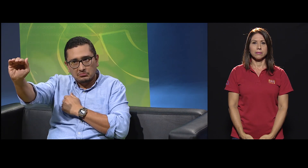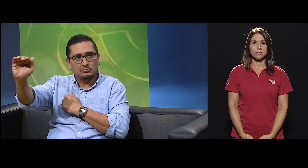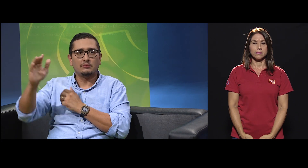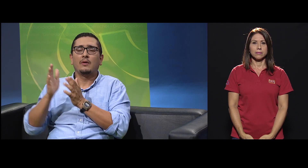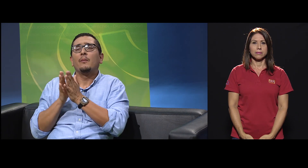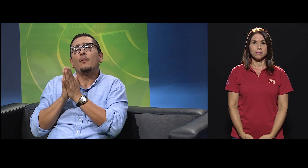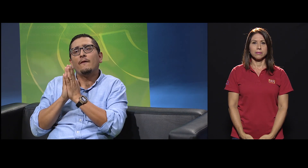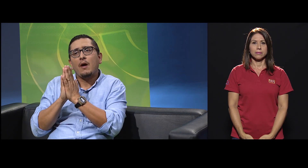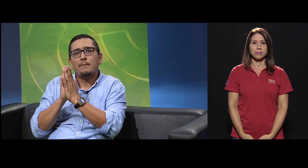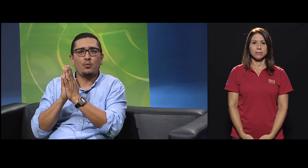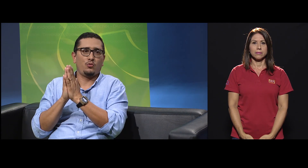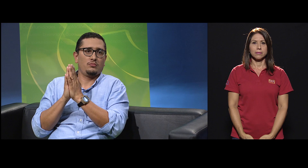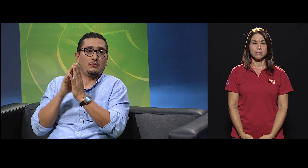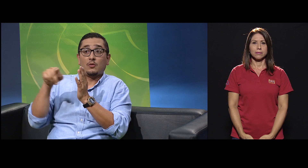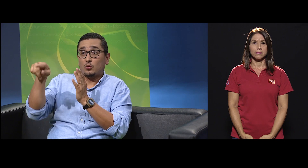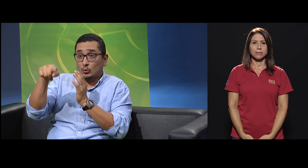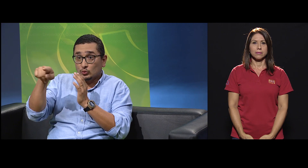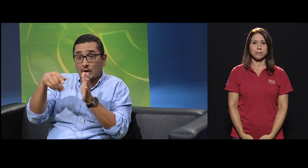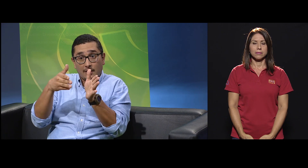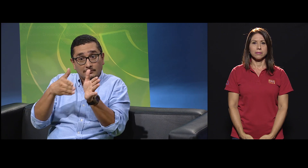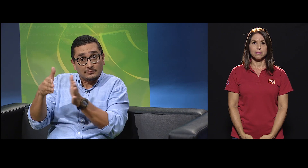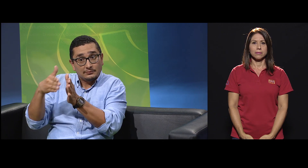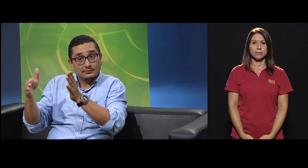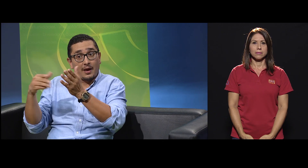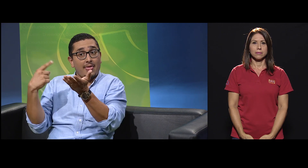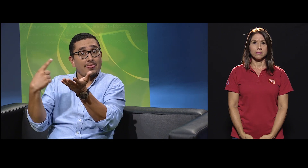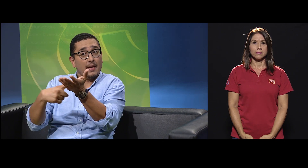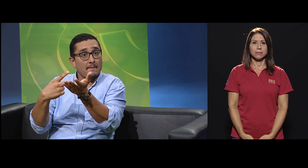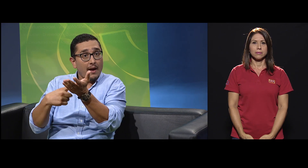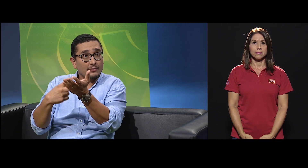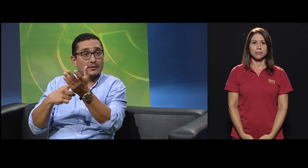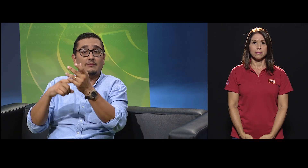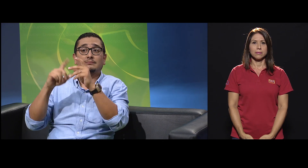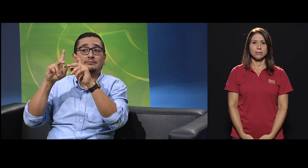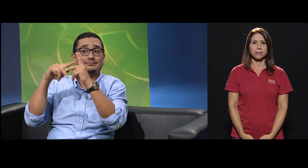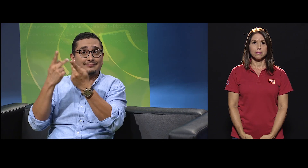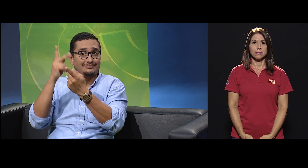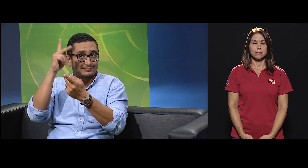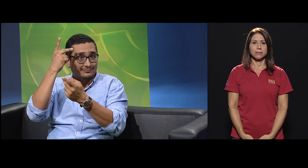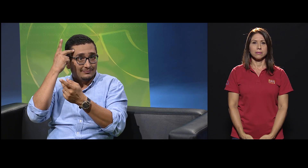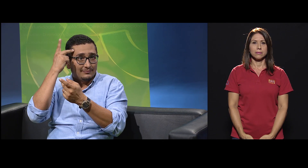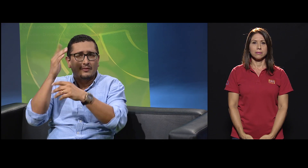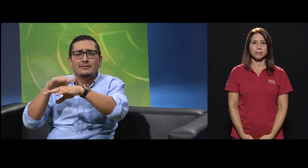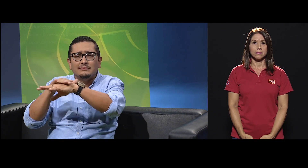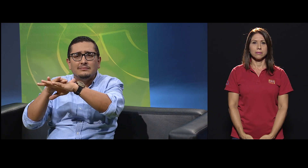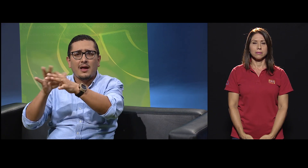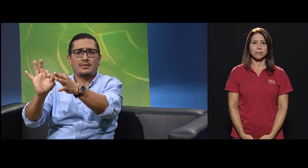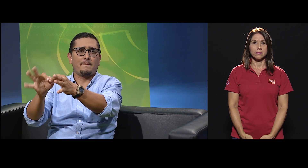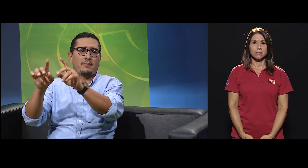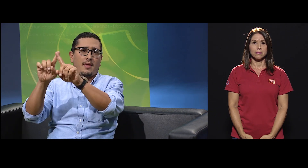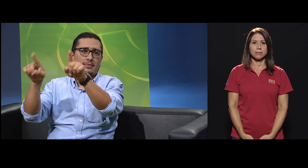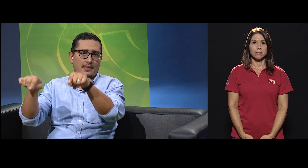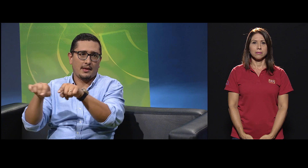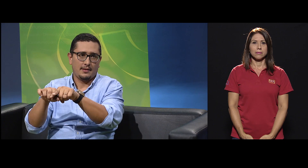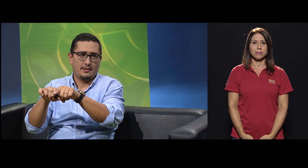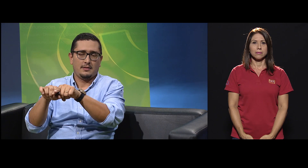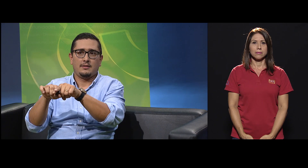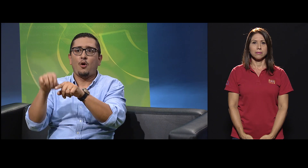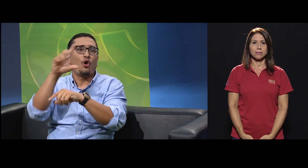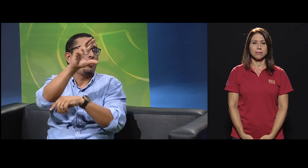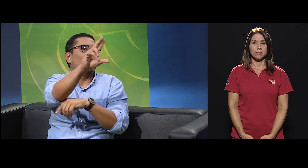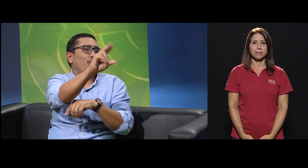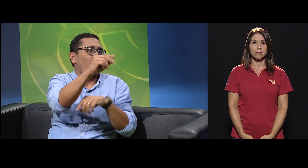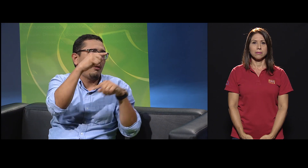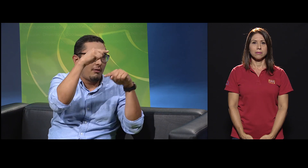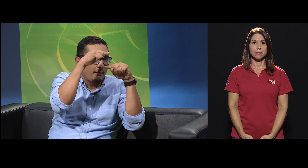hicimos una carta formal. De manera diplomática, en ese momento solicitamos el servicio de una